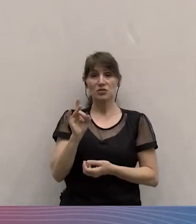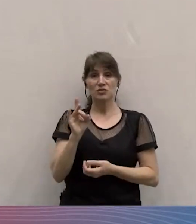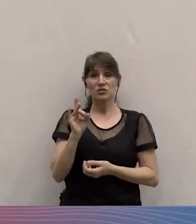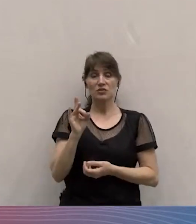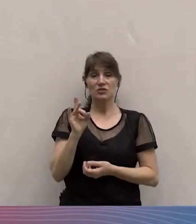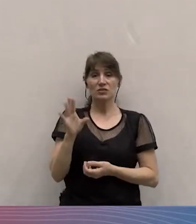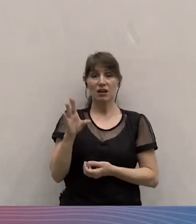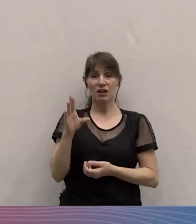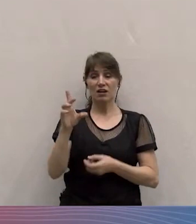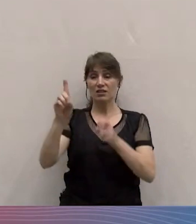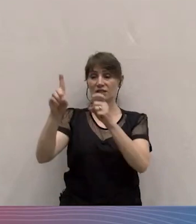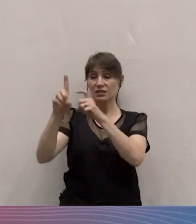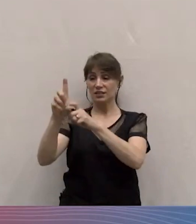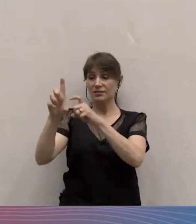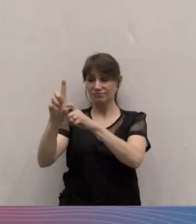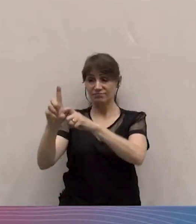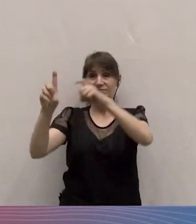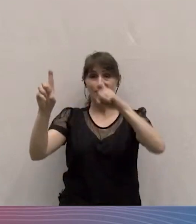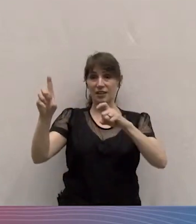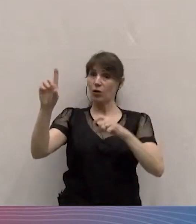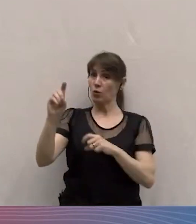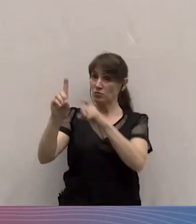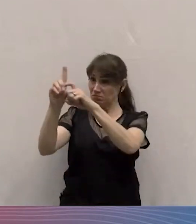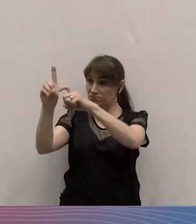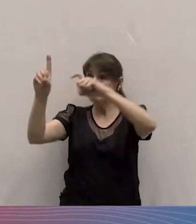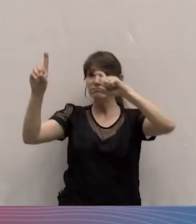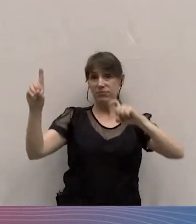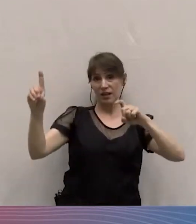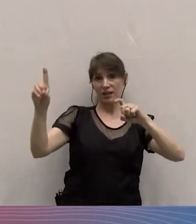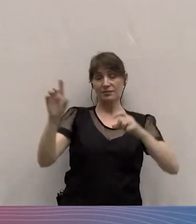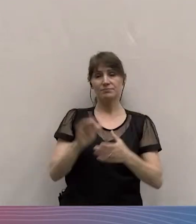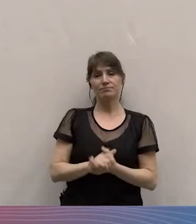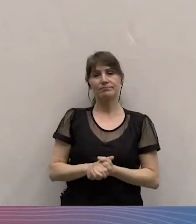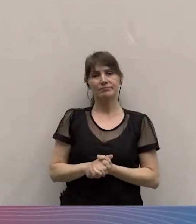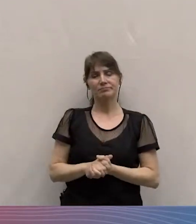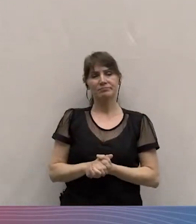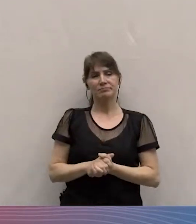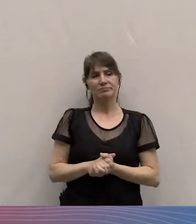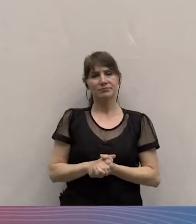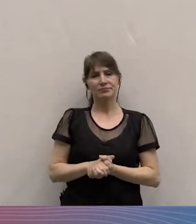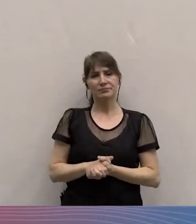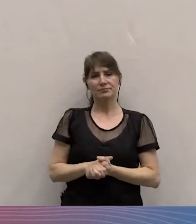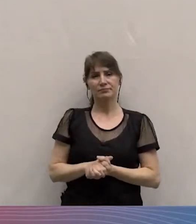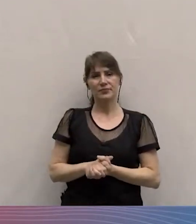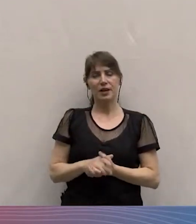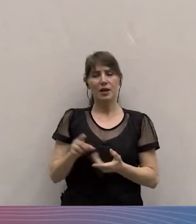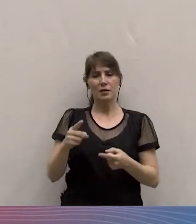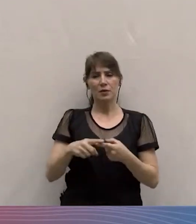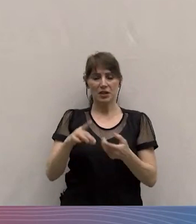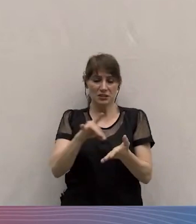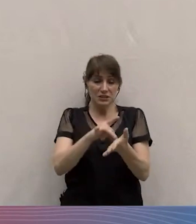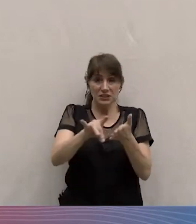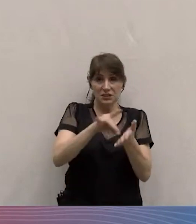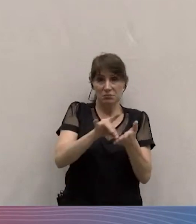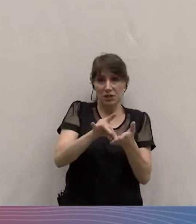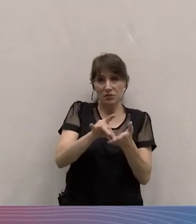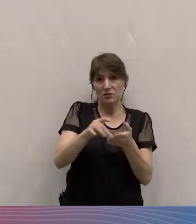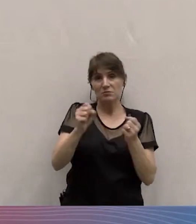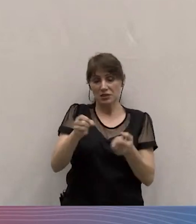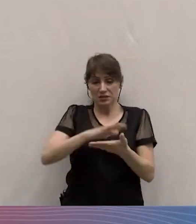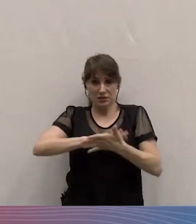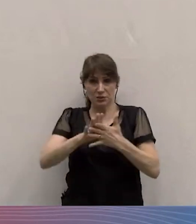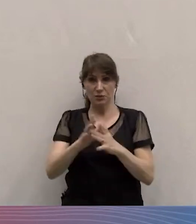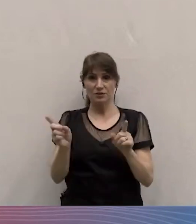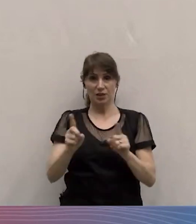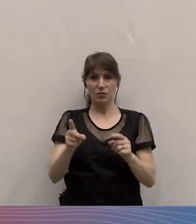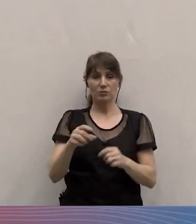sustento, todo mundo sobreviver. Nós vamos nos cercar em cidades para que os inimigos não venham nos destruir.